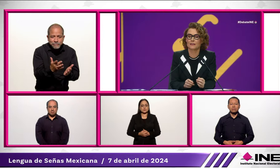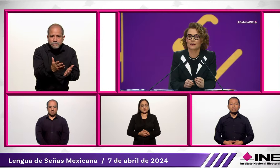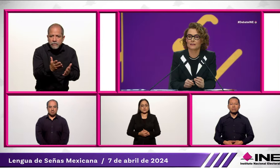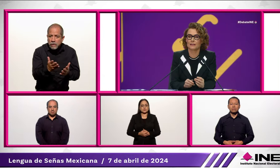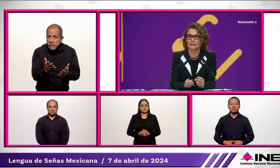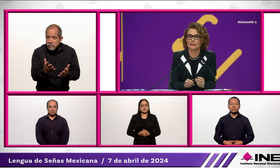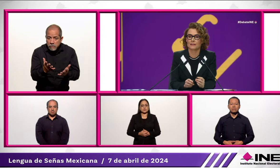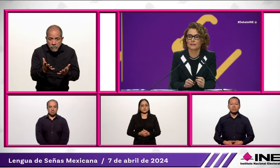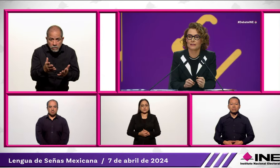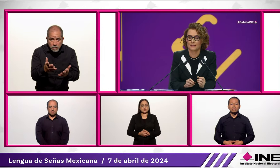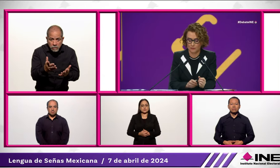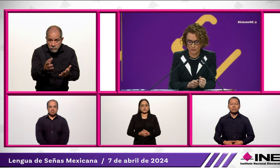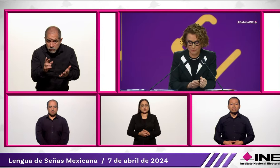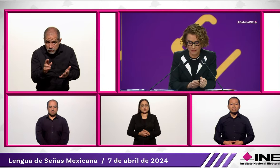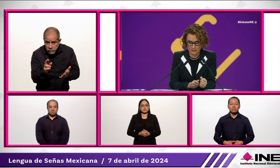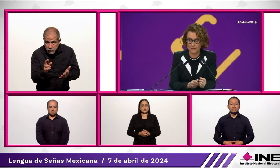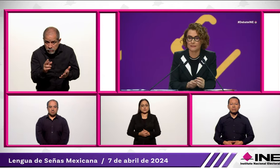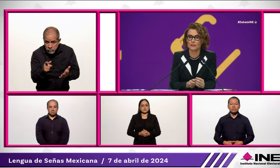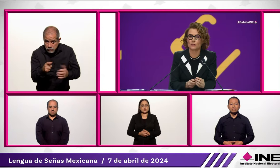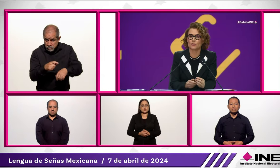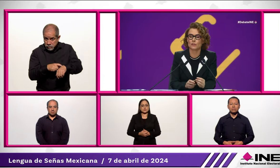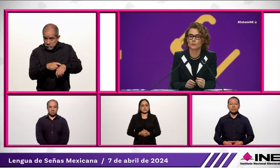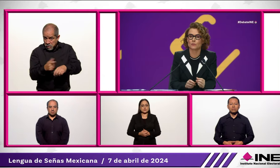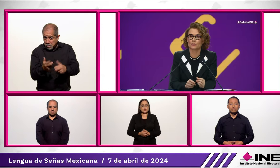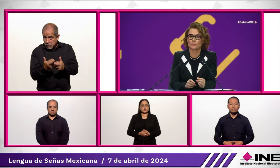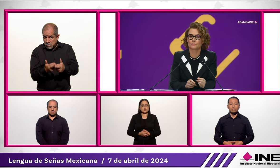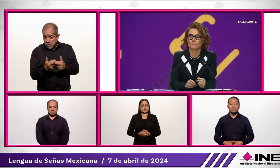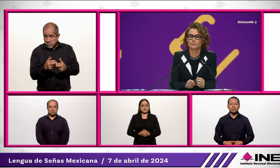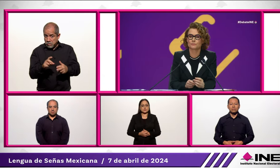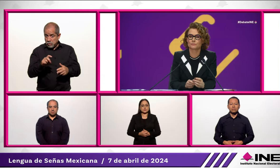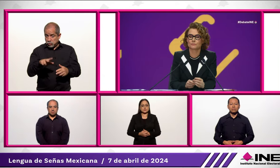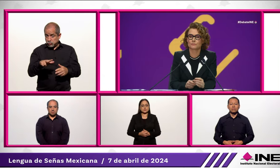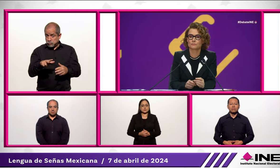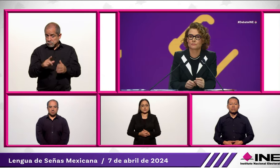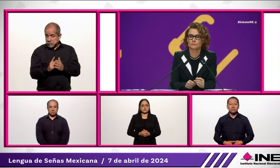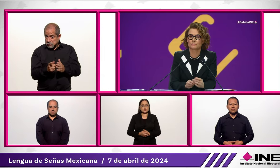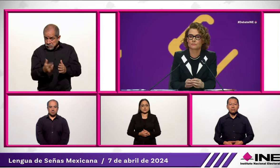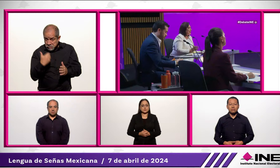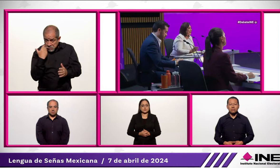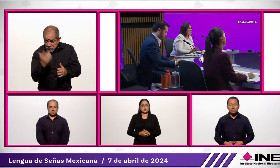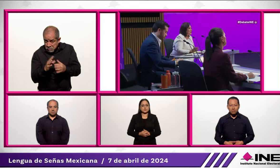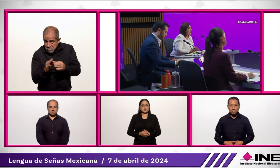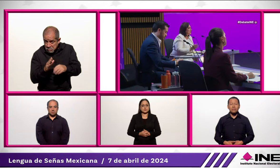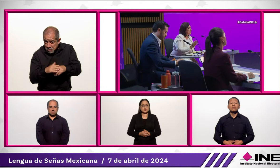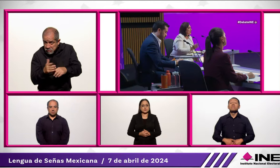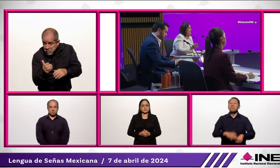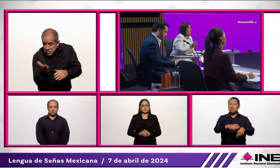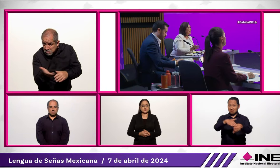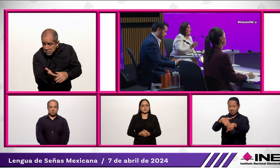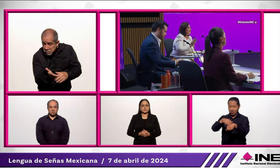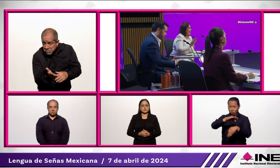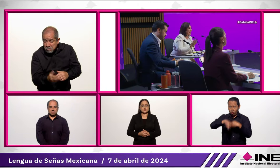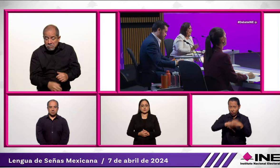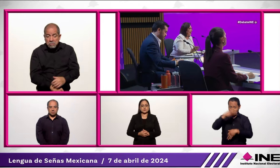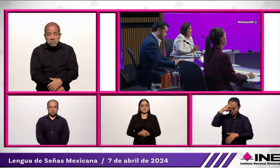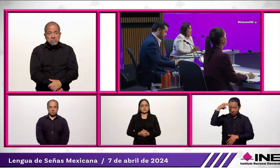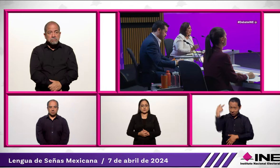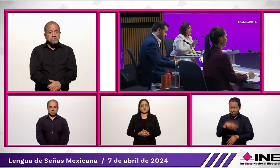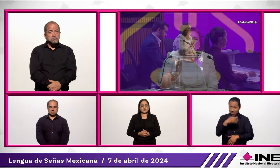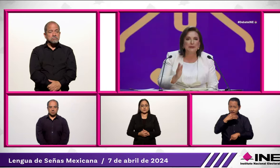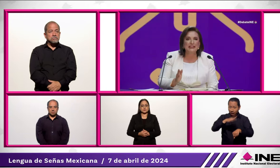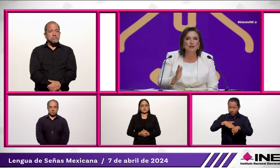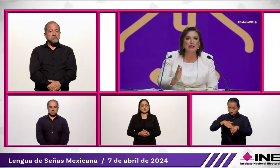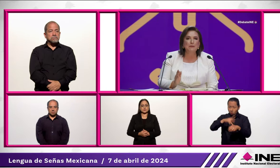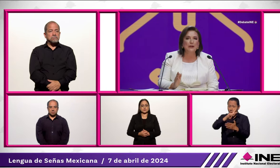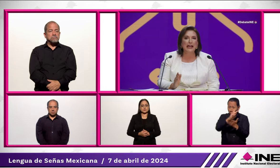temas? Candidata, le queda todavía 38 segundos. Decirle a todos los mexicanos que los programas sociales se quedan,